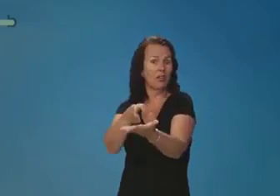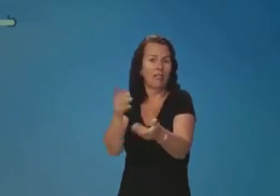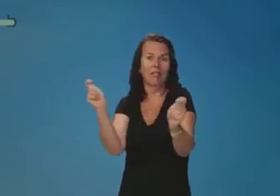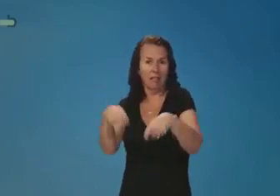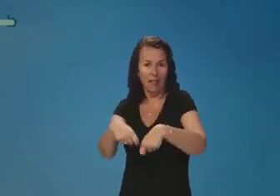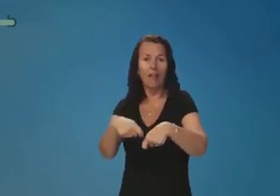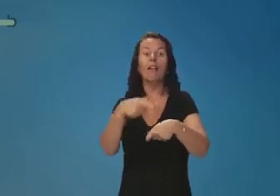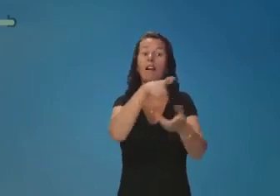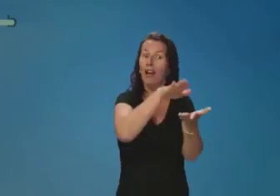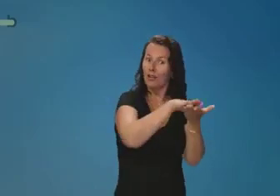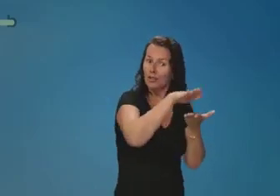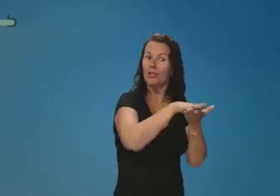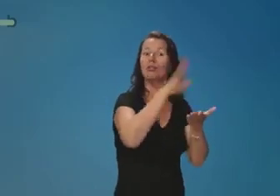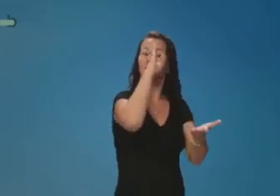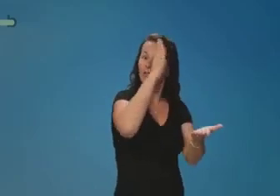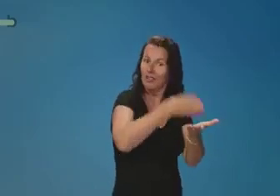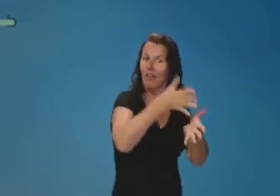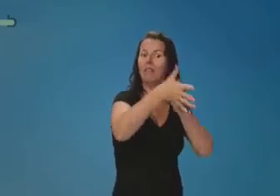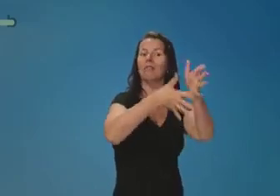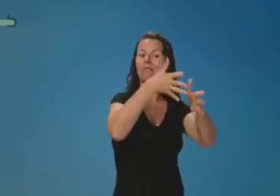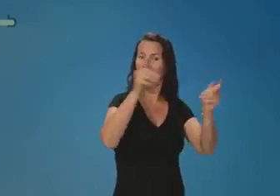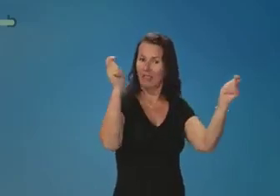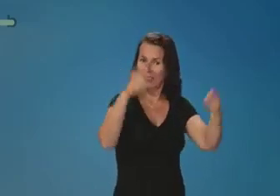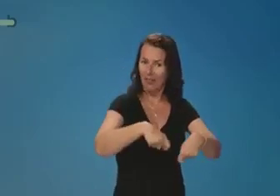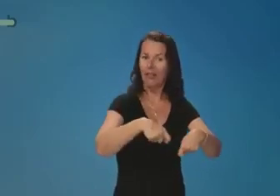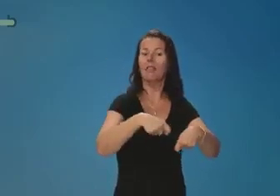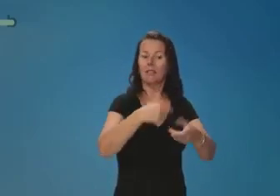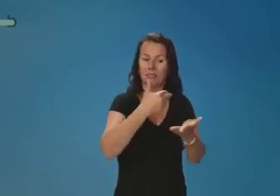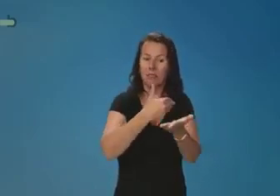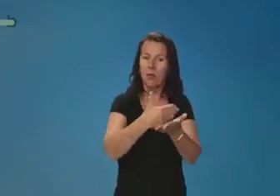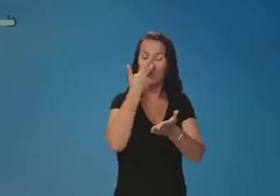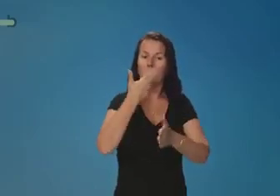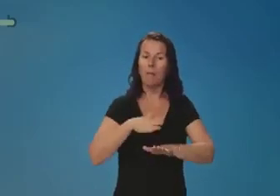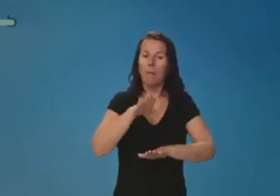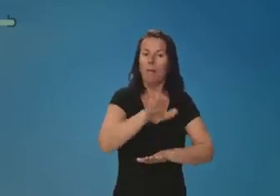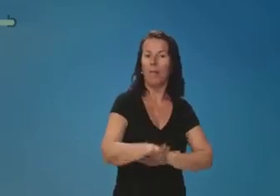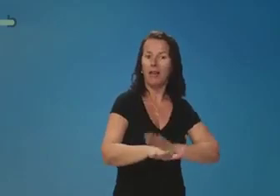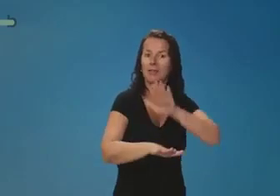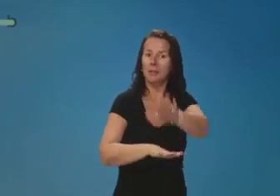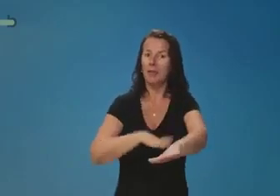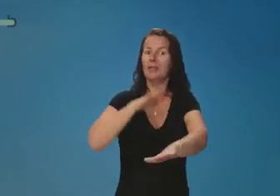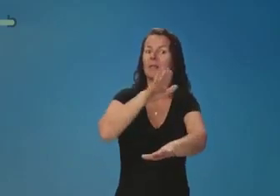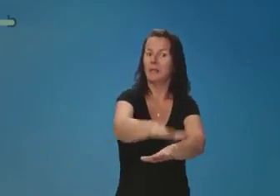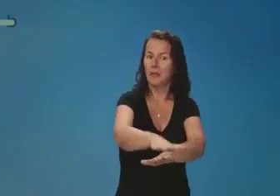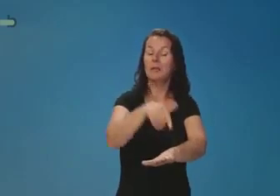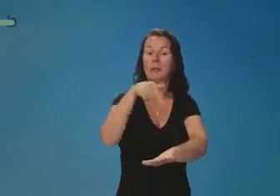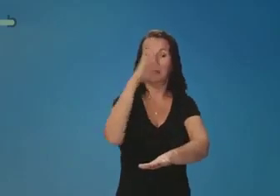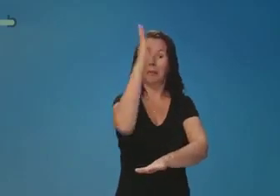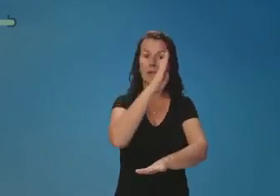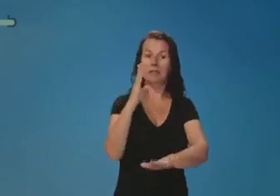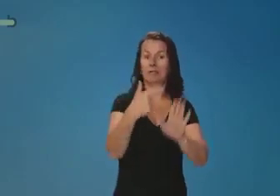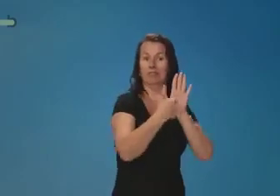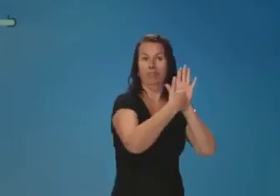língua de sinais. Portanto, este é o primeiro passo no caminho de que muitas publicações sejam feitas em todo o Brasil,